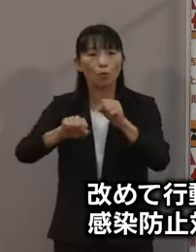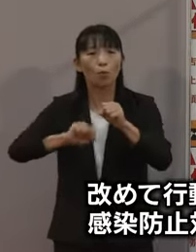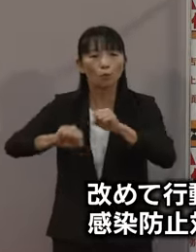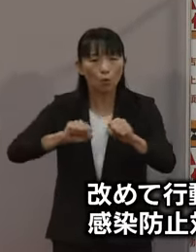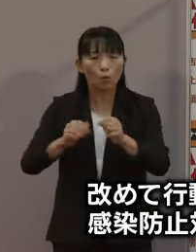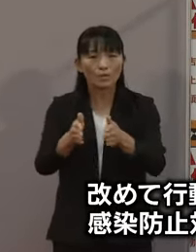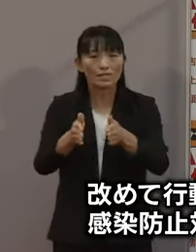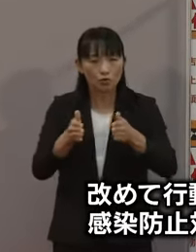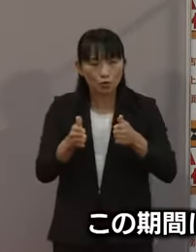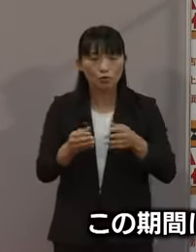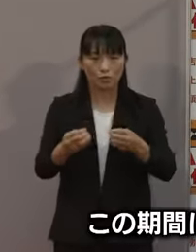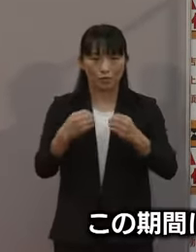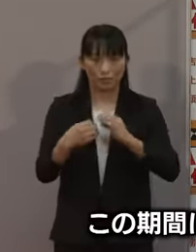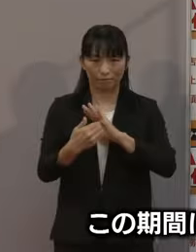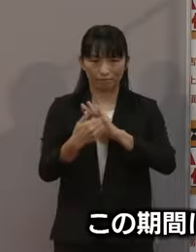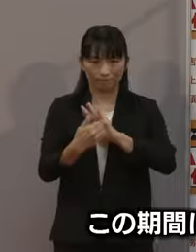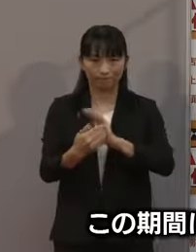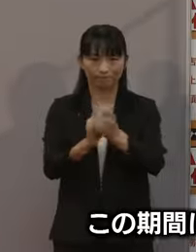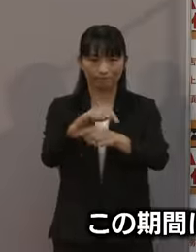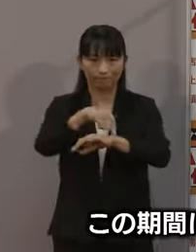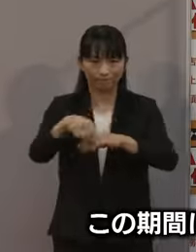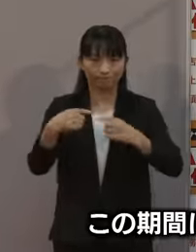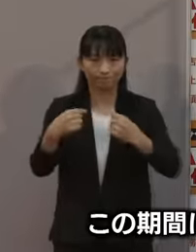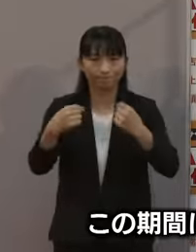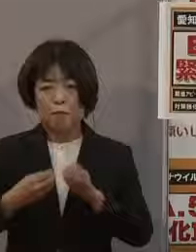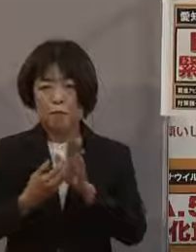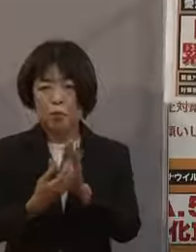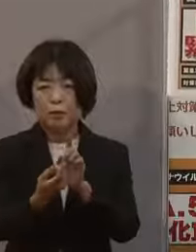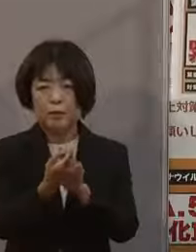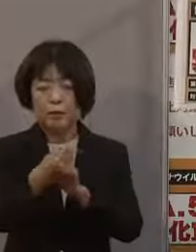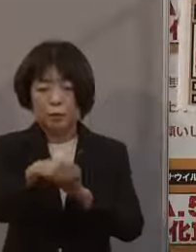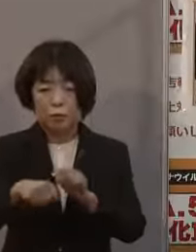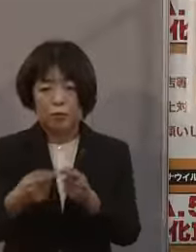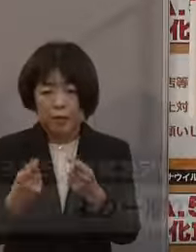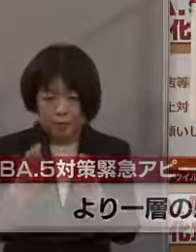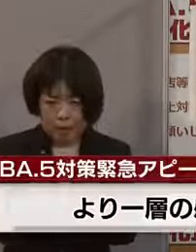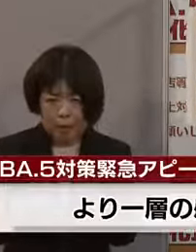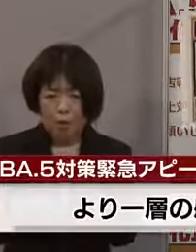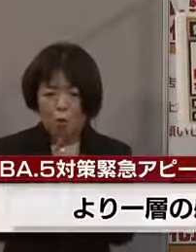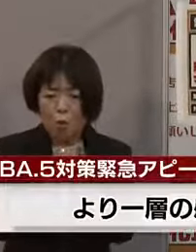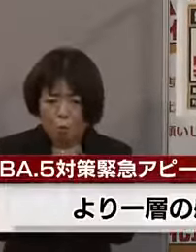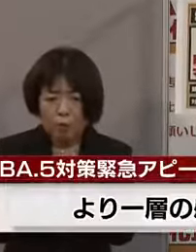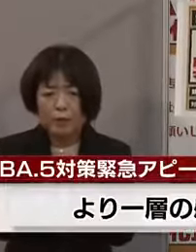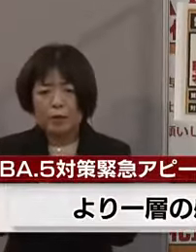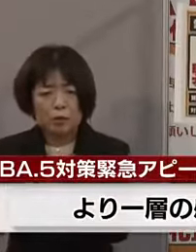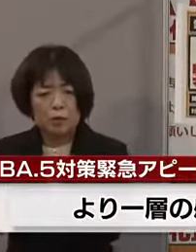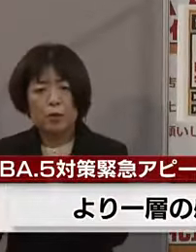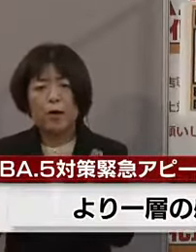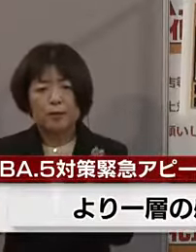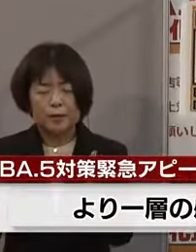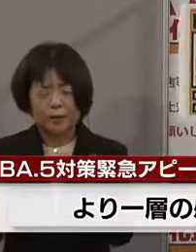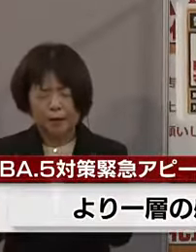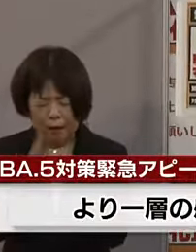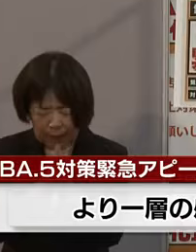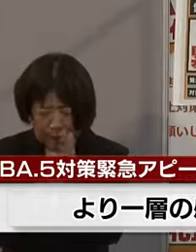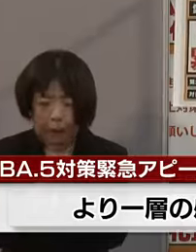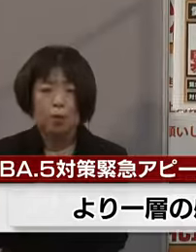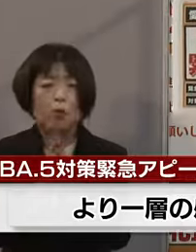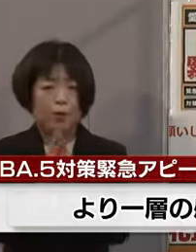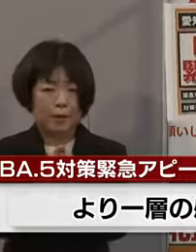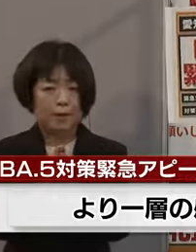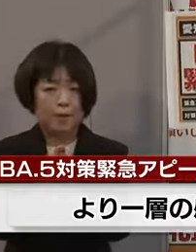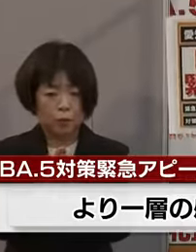徹底をしていただいてこの機会に押さえ込んでいきたいとba 5対策緊急アピールでは今日から